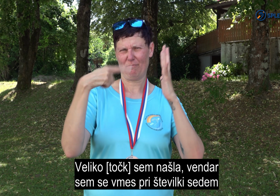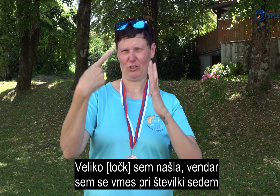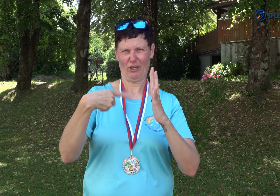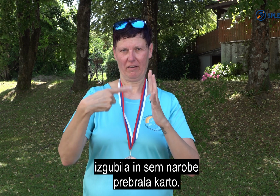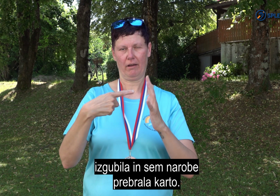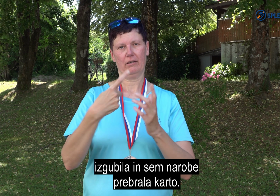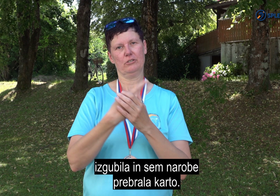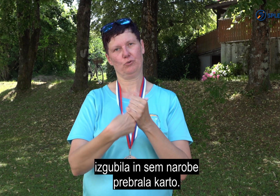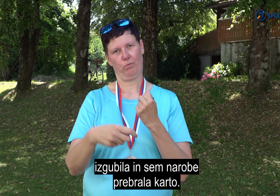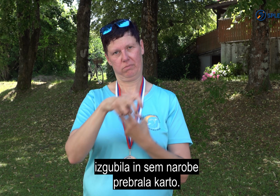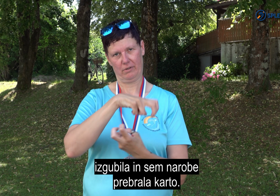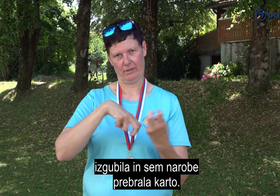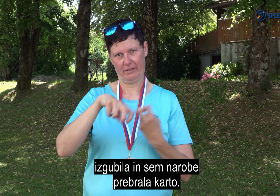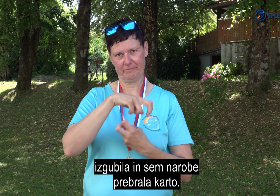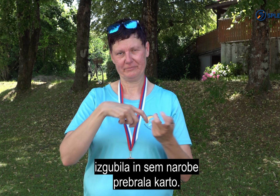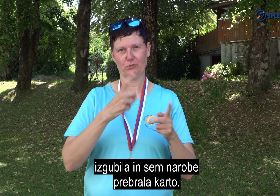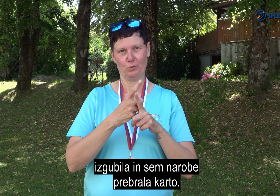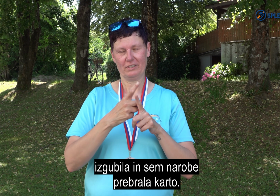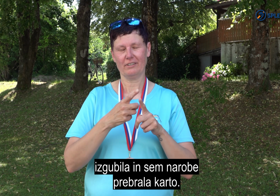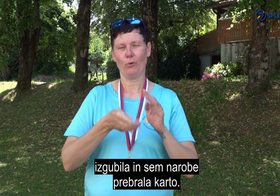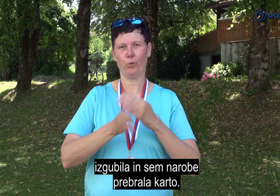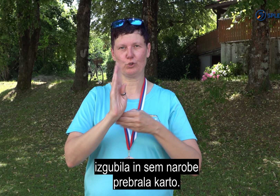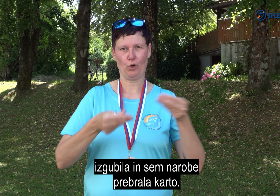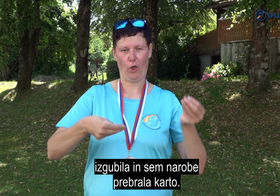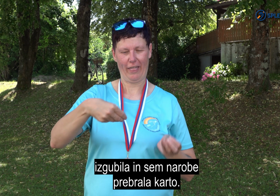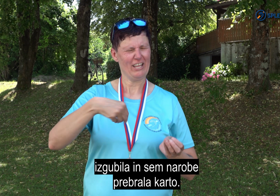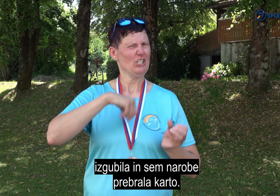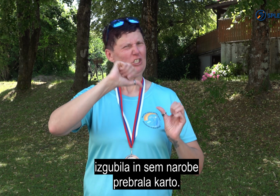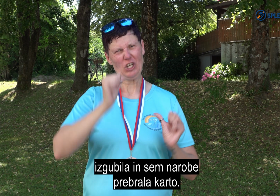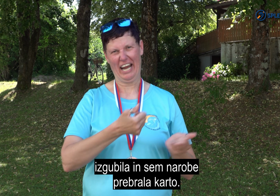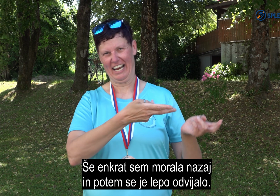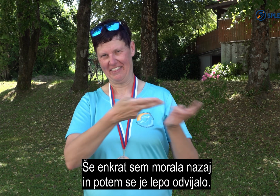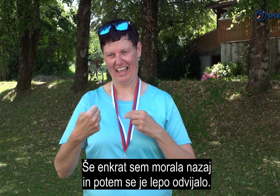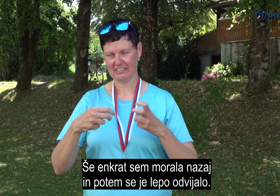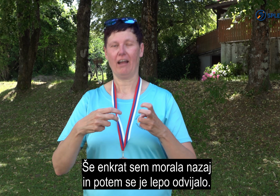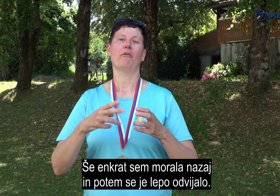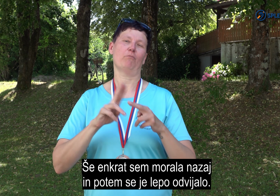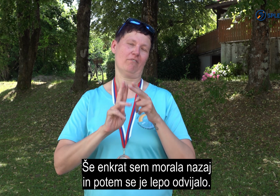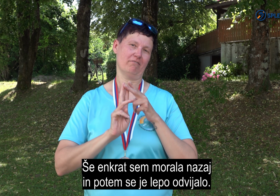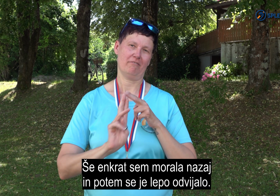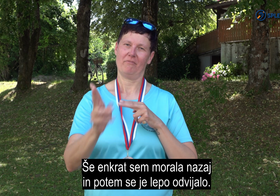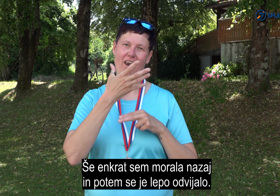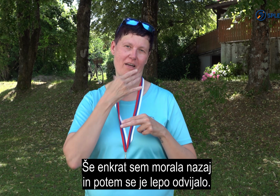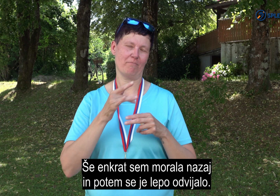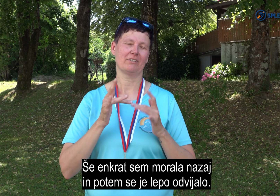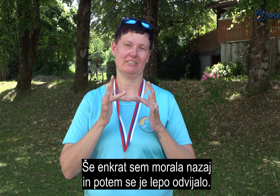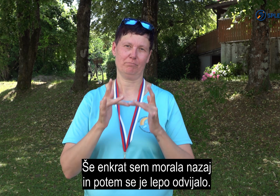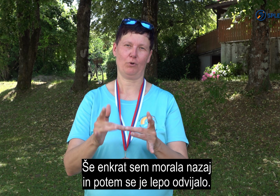številki 7 izgubila in sem narobe prebrala karto. Še enkrat sem morala nazaj in potem se je lepo